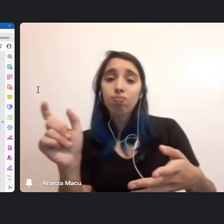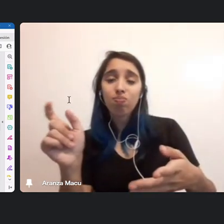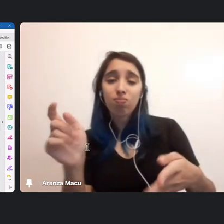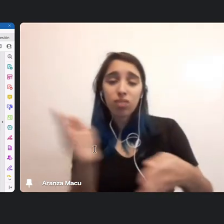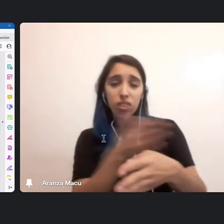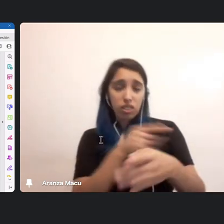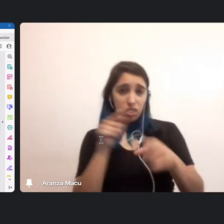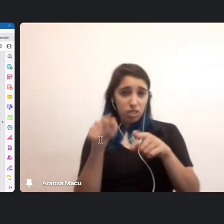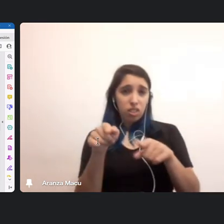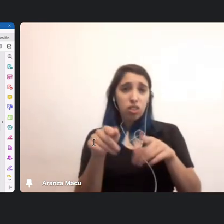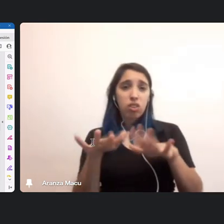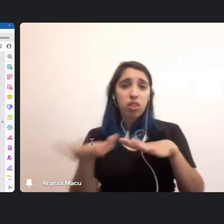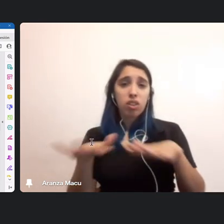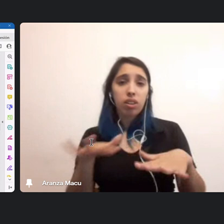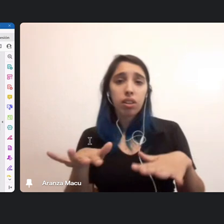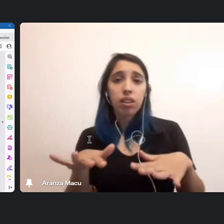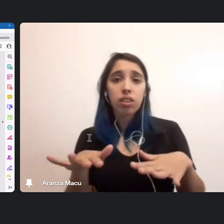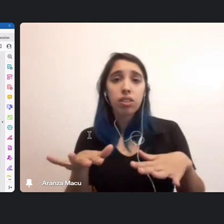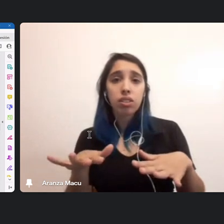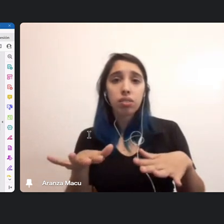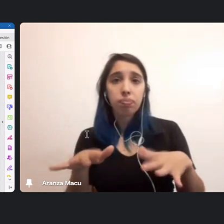ahora.